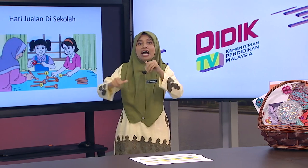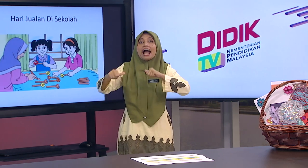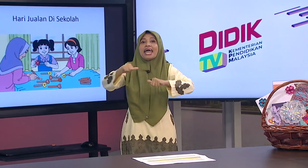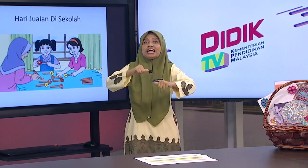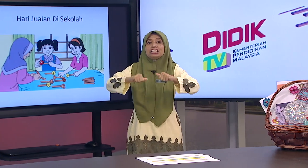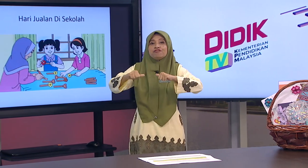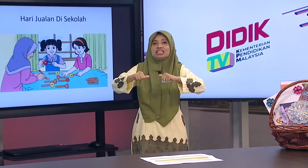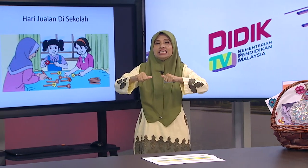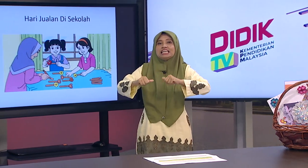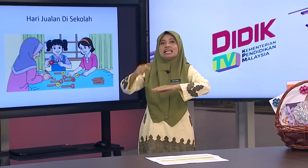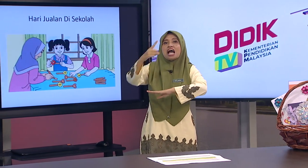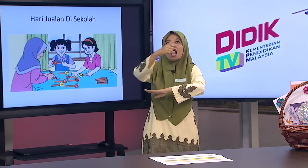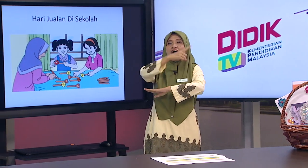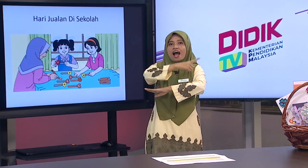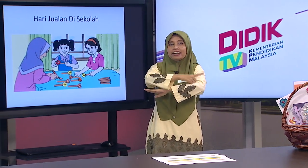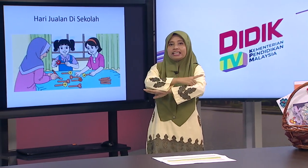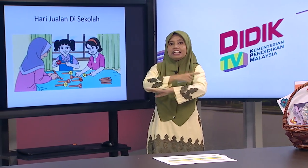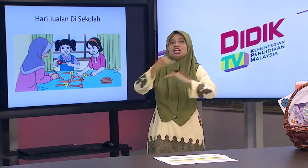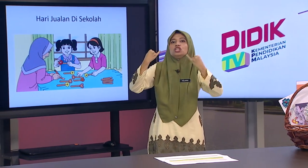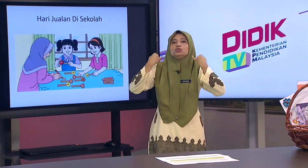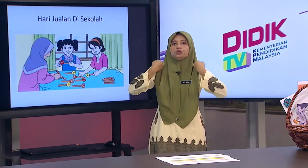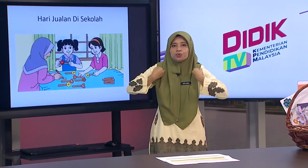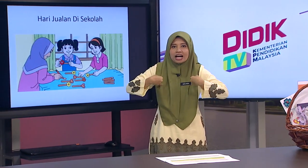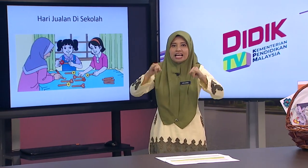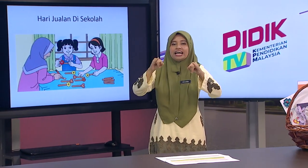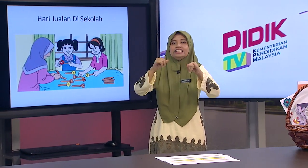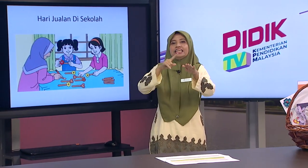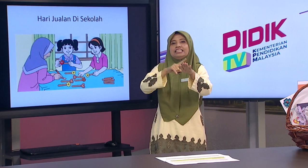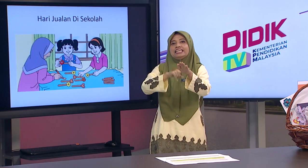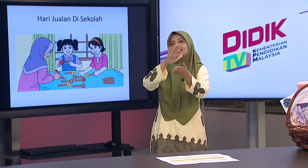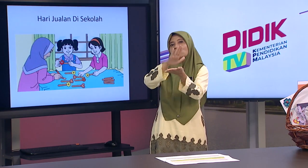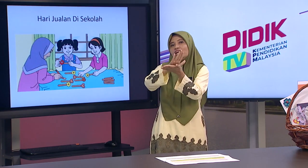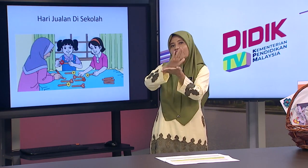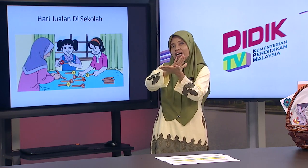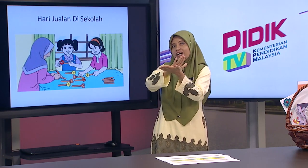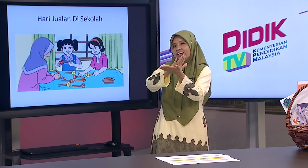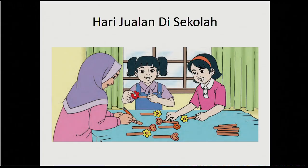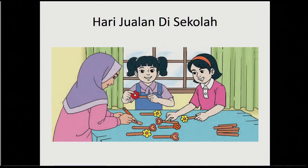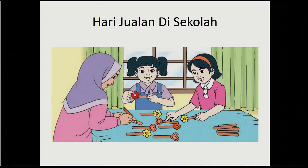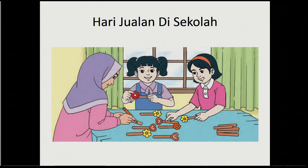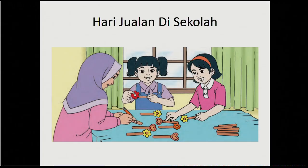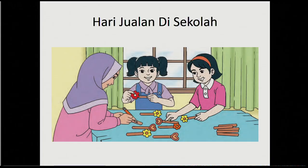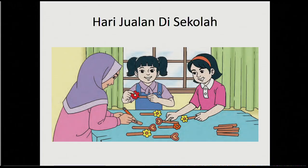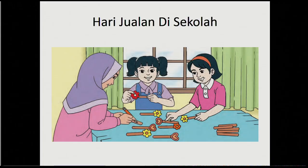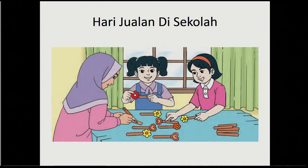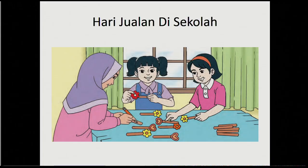gambar aktiviti hari jualan di sekolah.